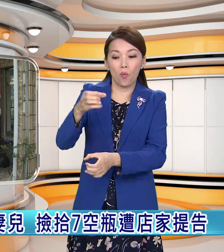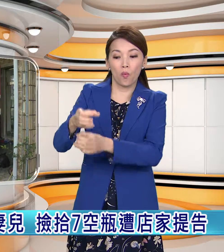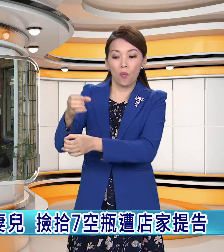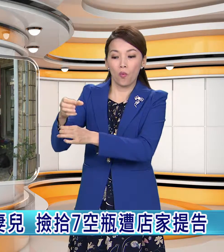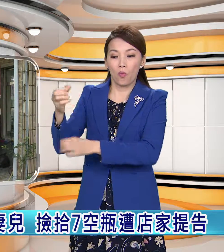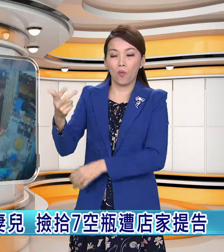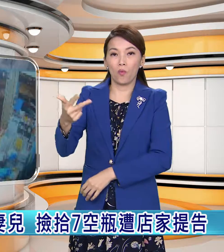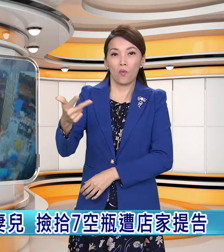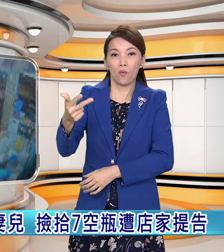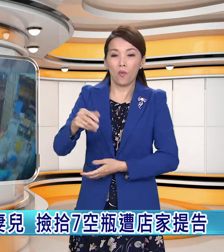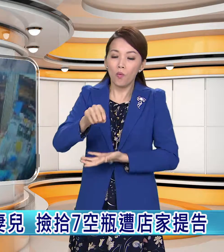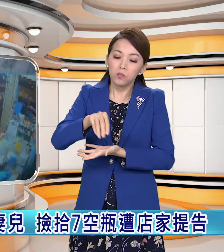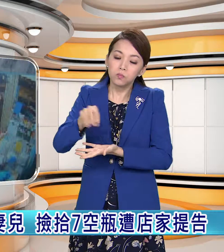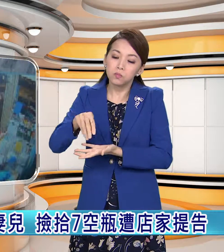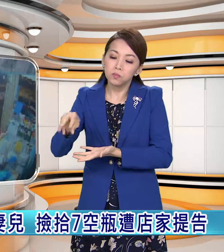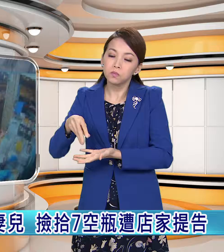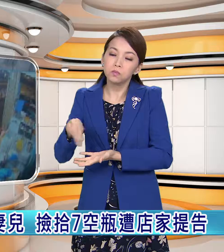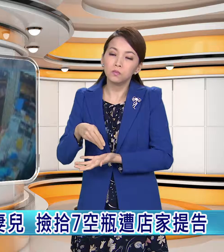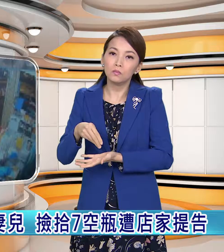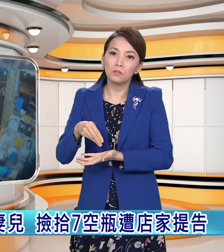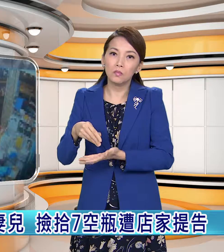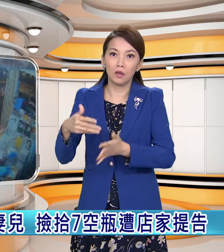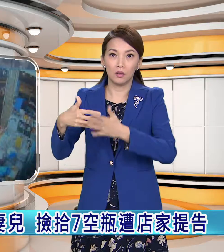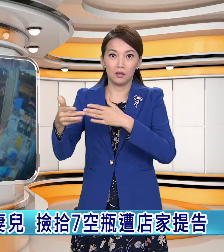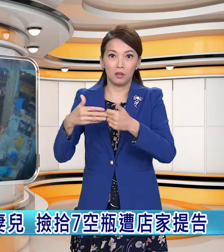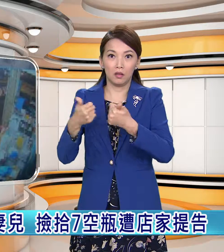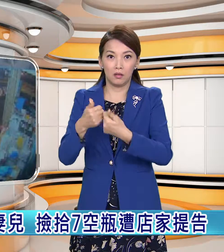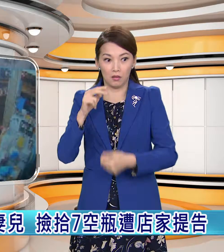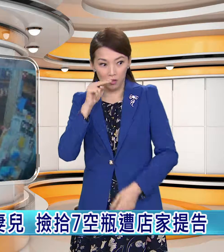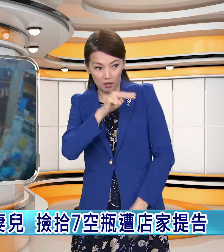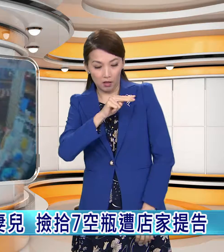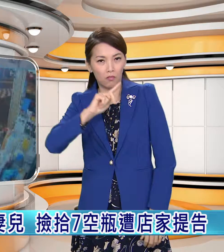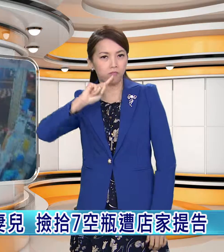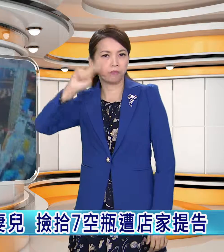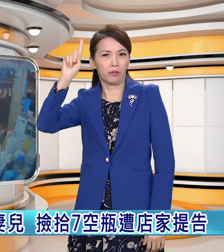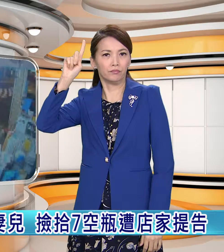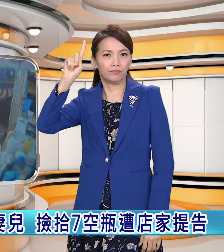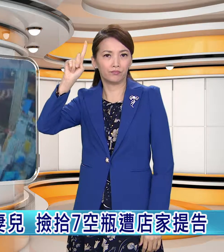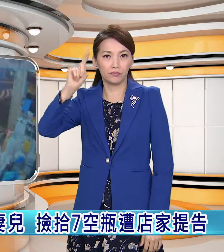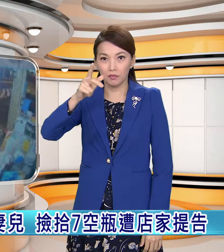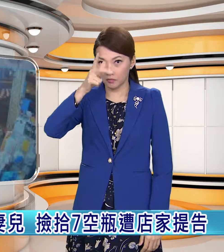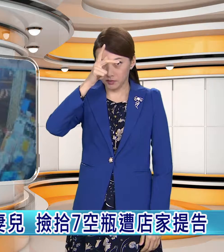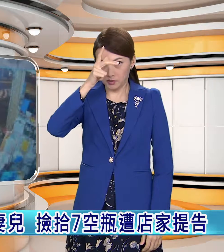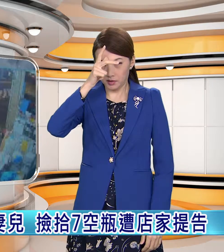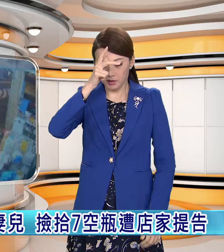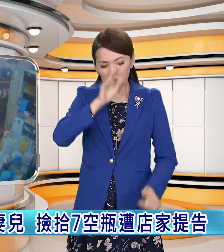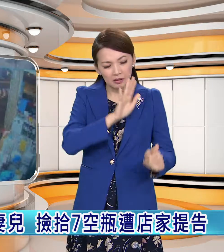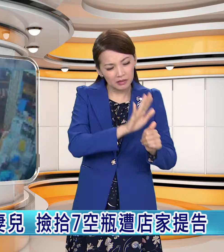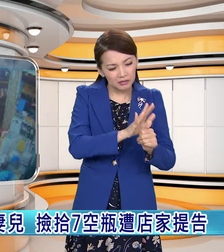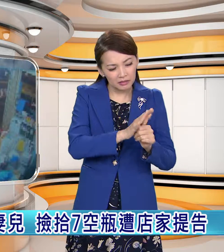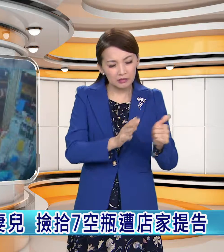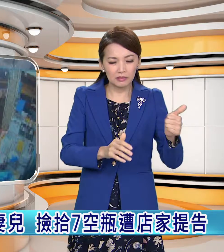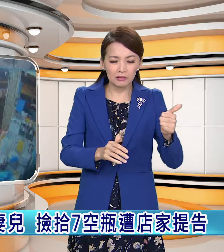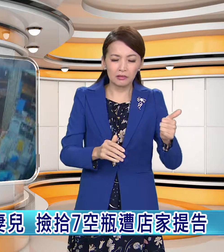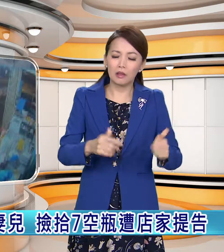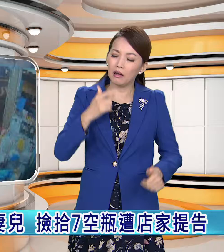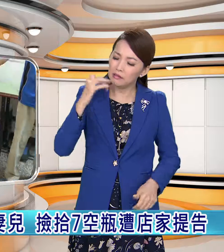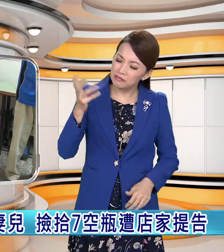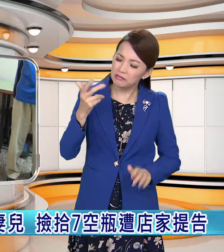处境，协会还是不要撤告。而最后，这名男子是被依窃盗罪